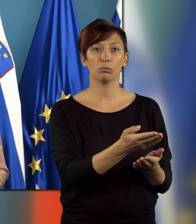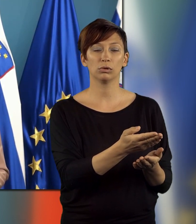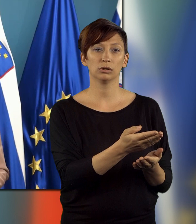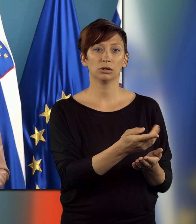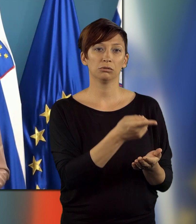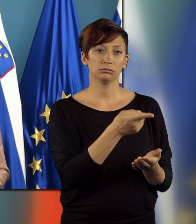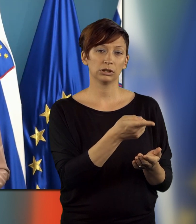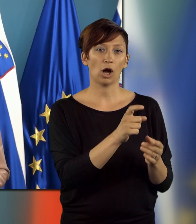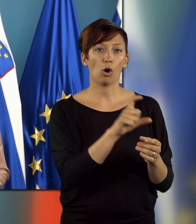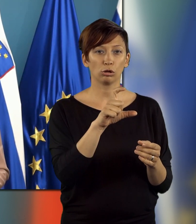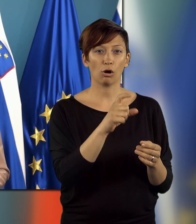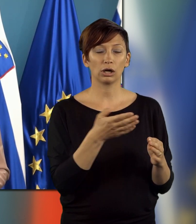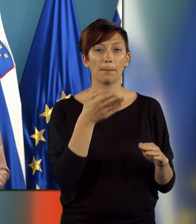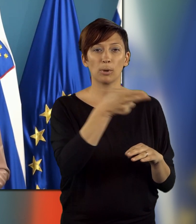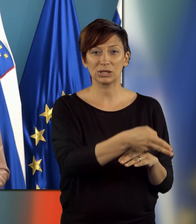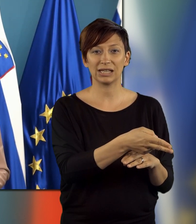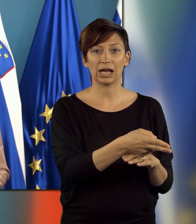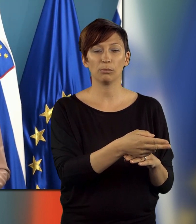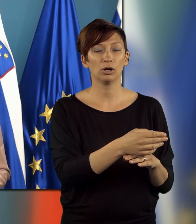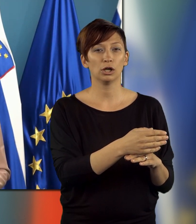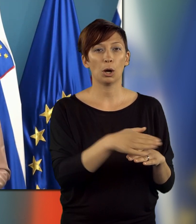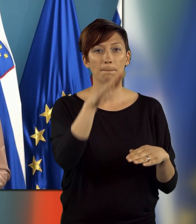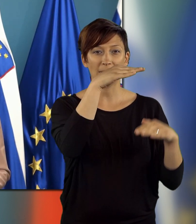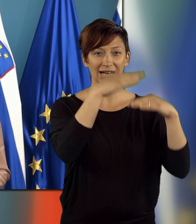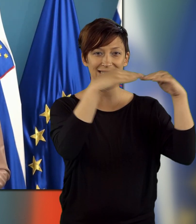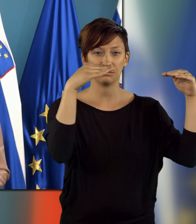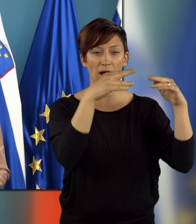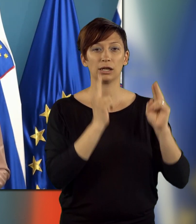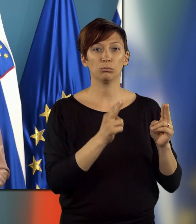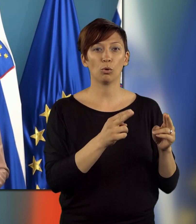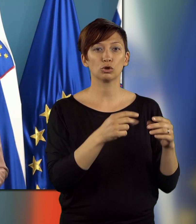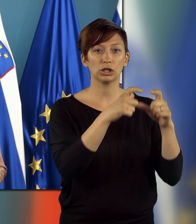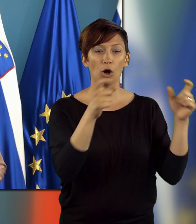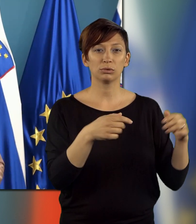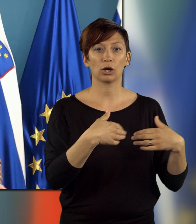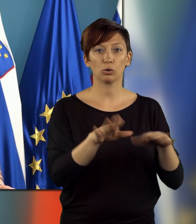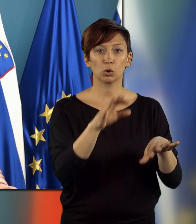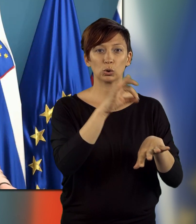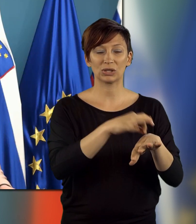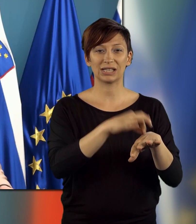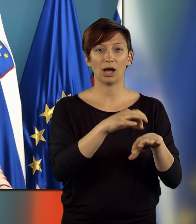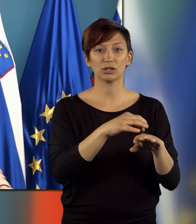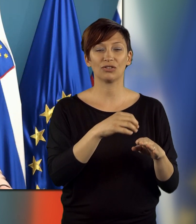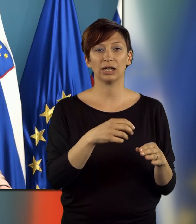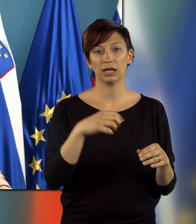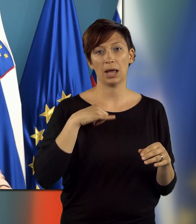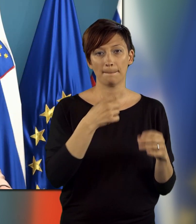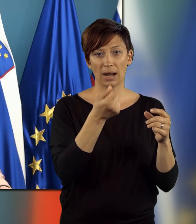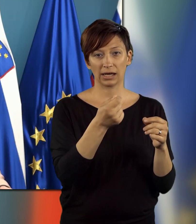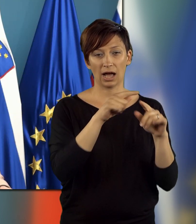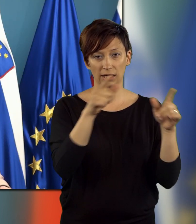odloka posegamo v maksimalni možni obseg odhodkov zdravstvene blagajne v letošnjem